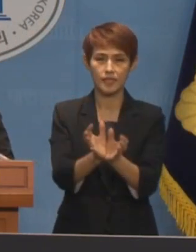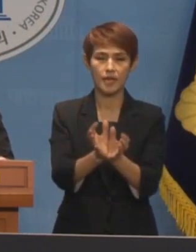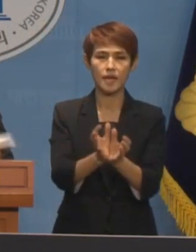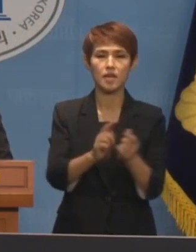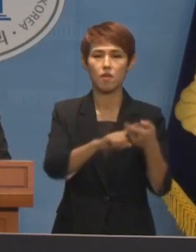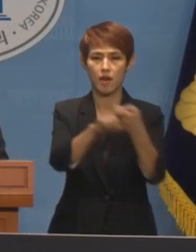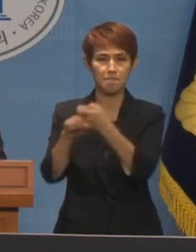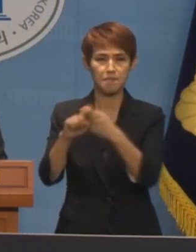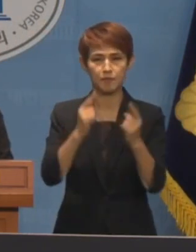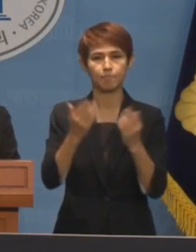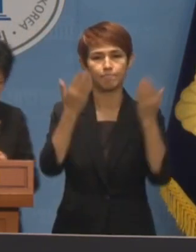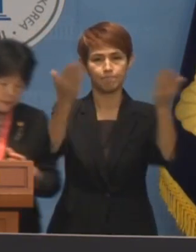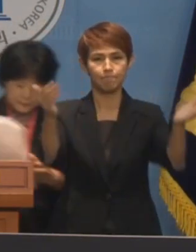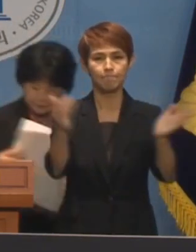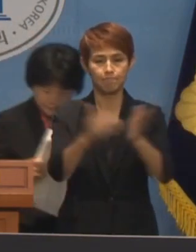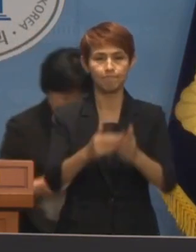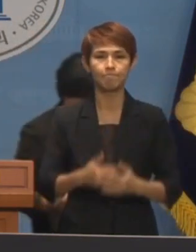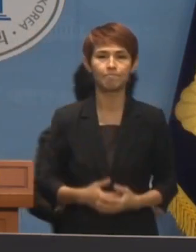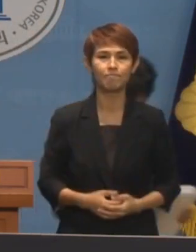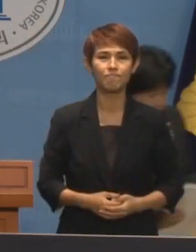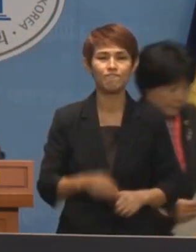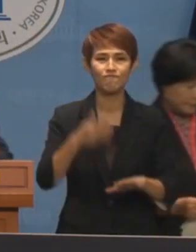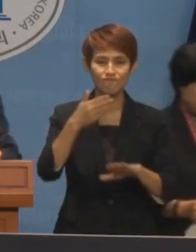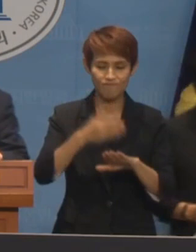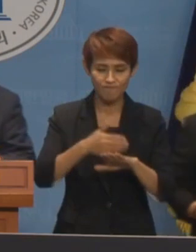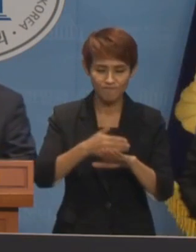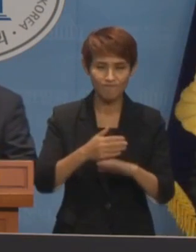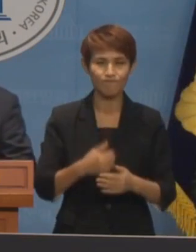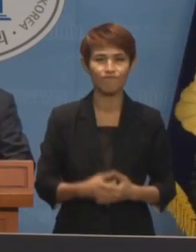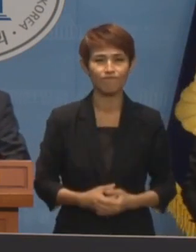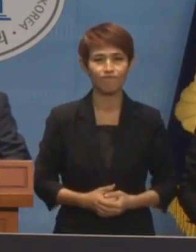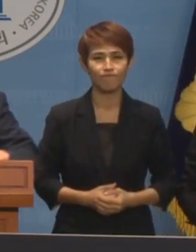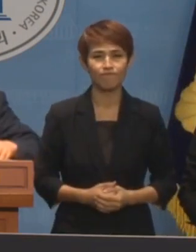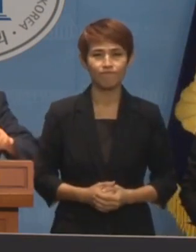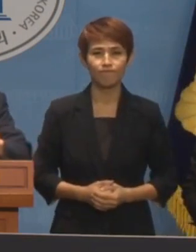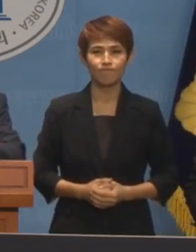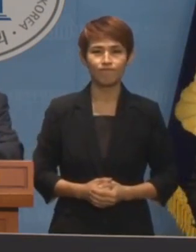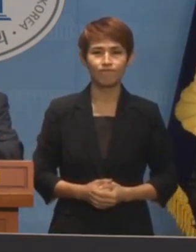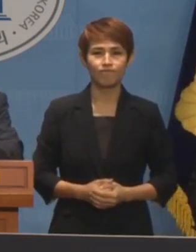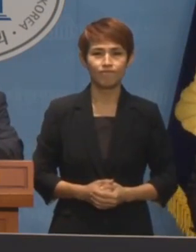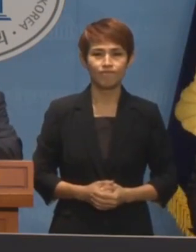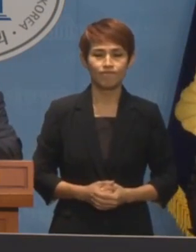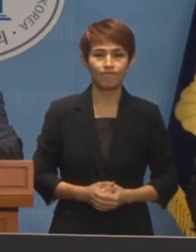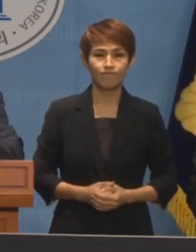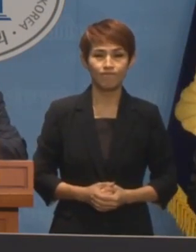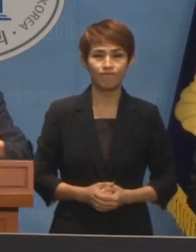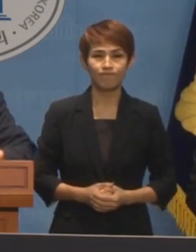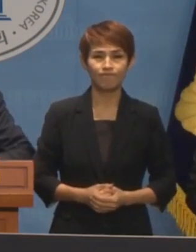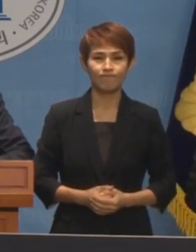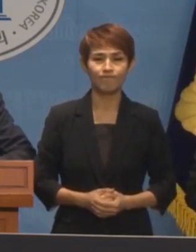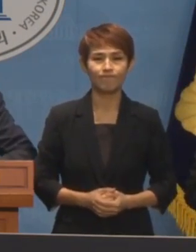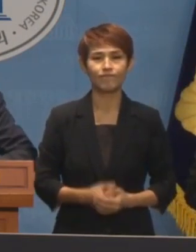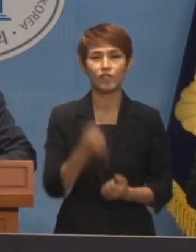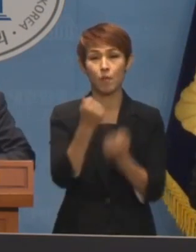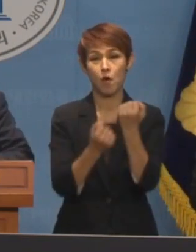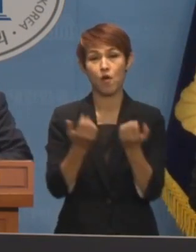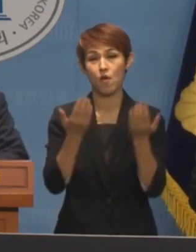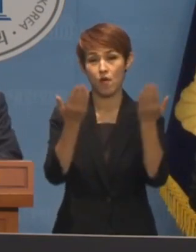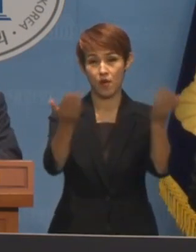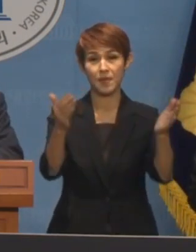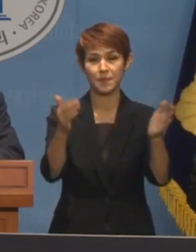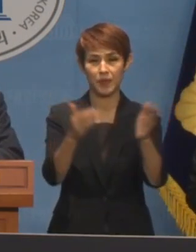연합. 네, 감사합니다. 이제 기자의견이 다 마쳐져 갑니다.